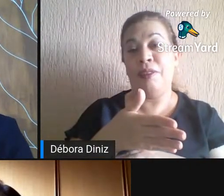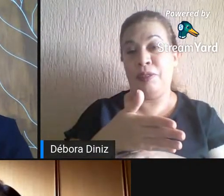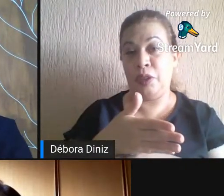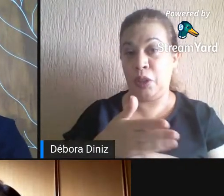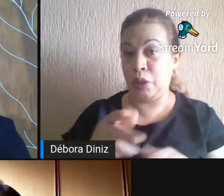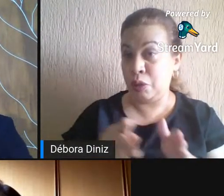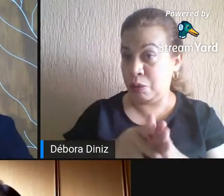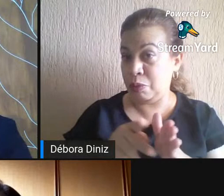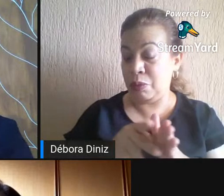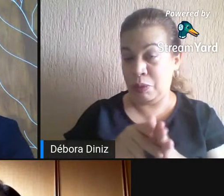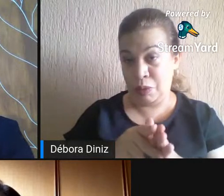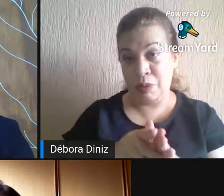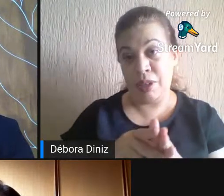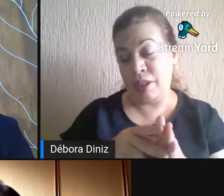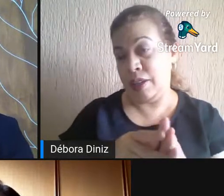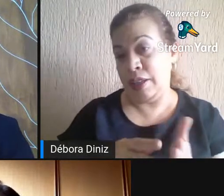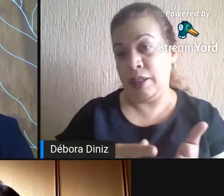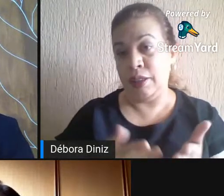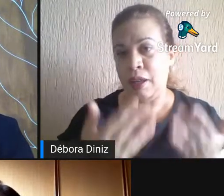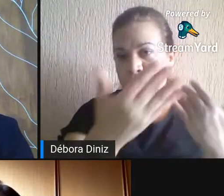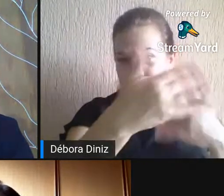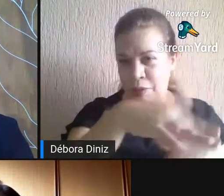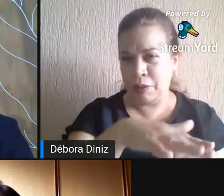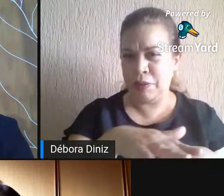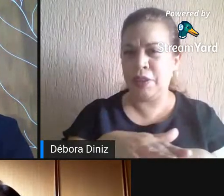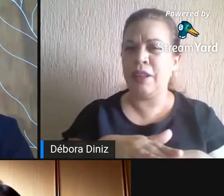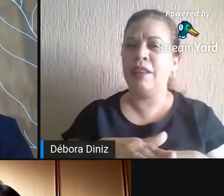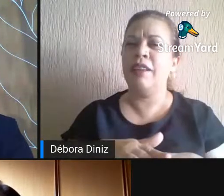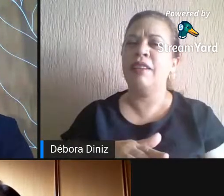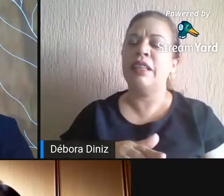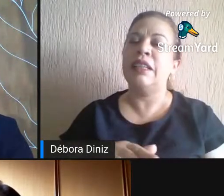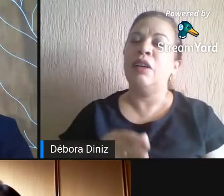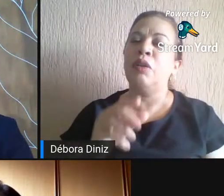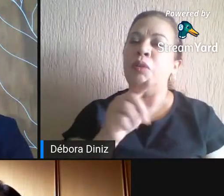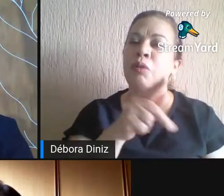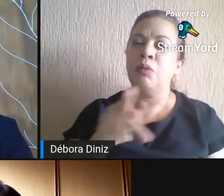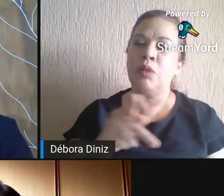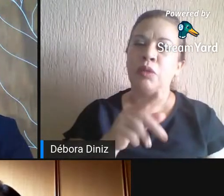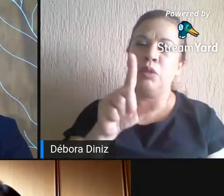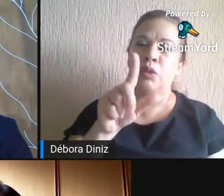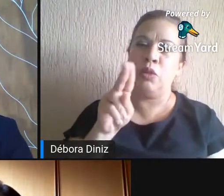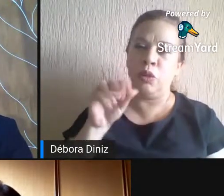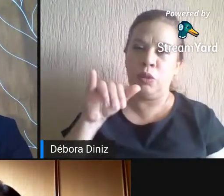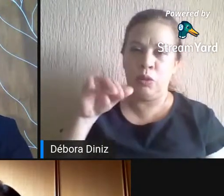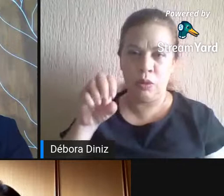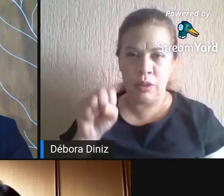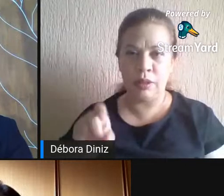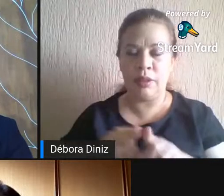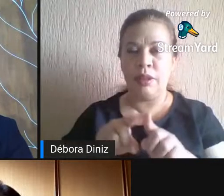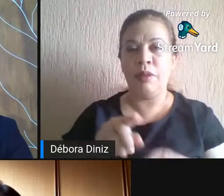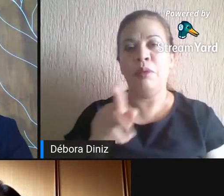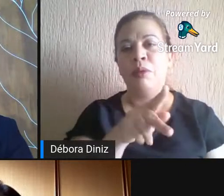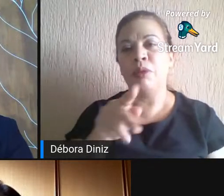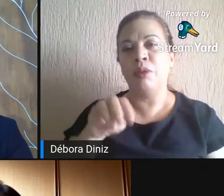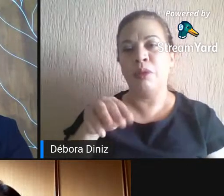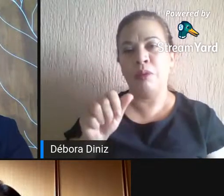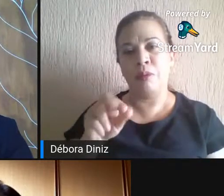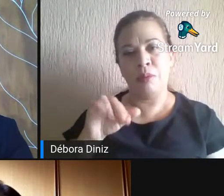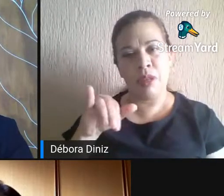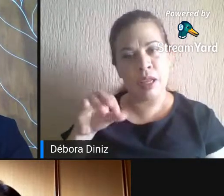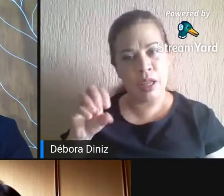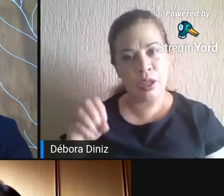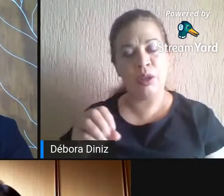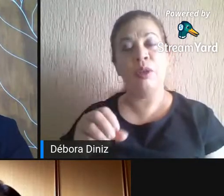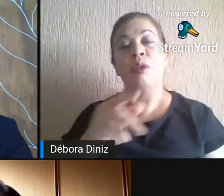do PROFEPT, que foi composta pelo professor Luiz Carlos Pereira e pelo professor Mário André de Freitas Farias, que foi presidente da